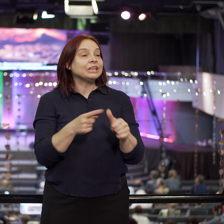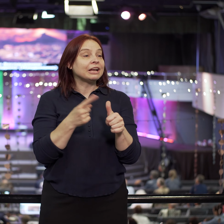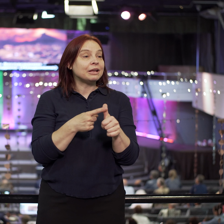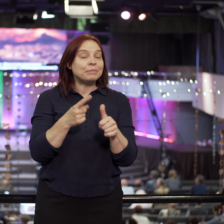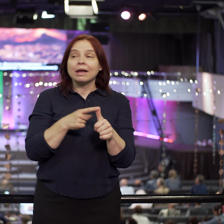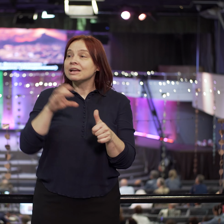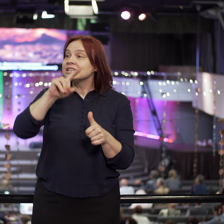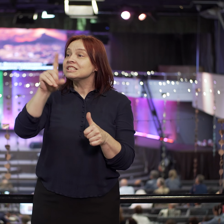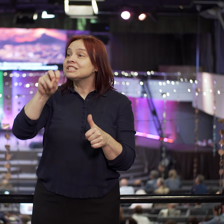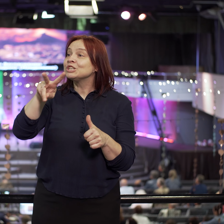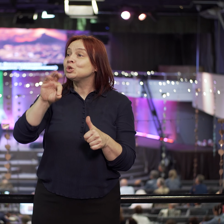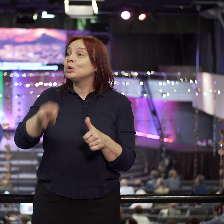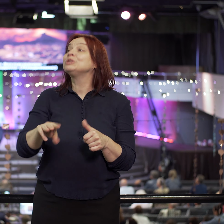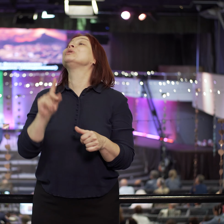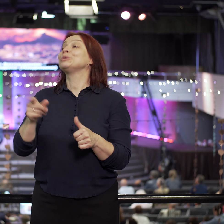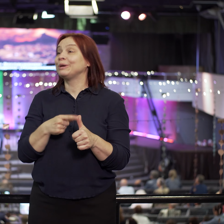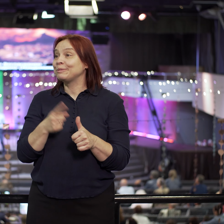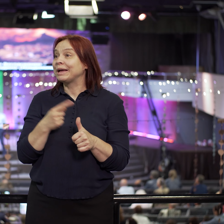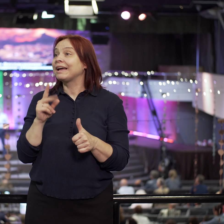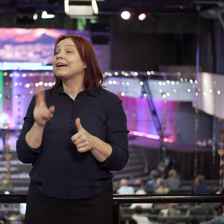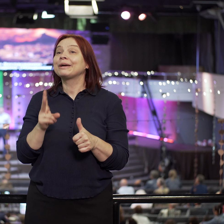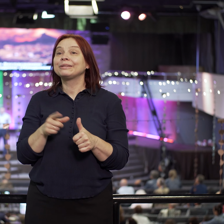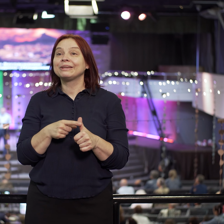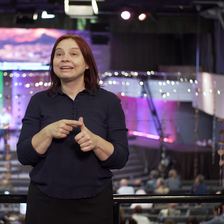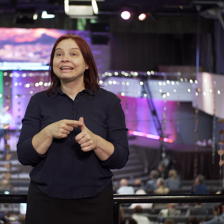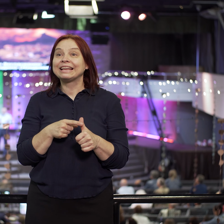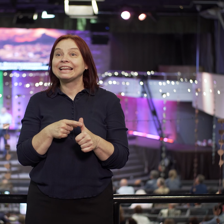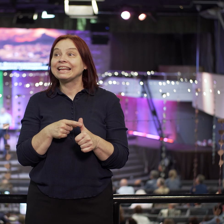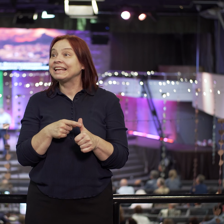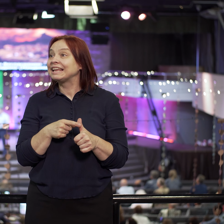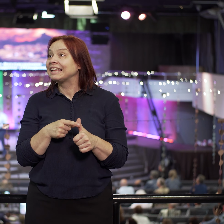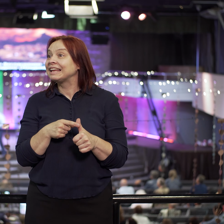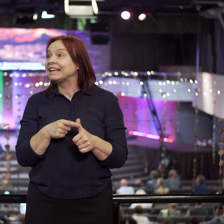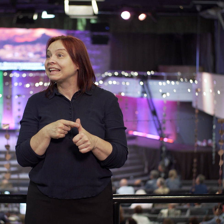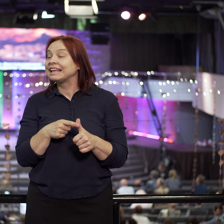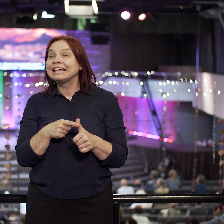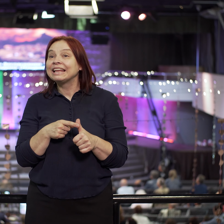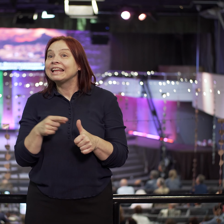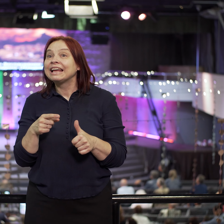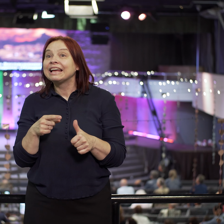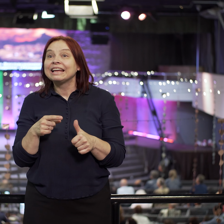называли? Симон Кананит. Кана на иврите означает